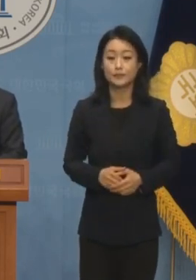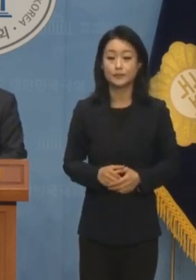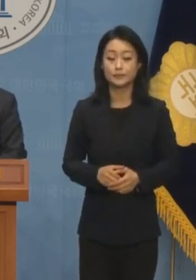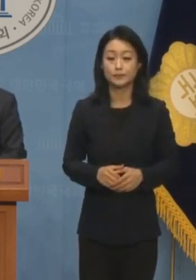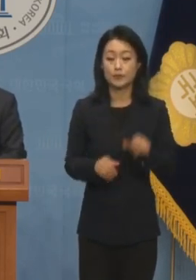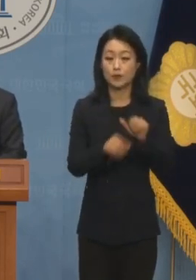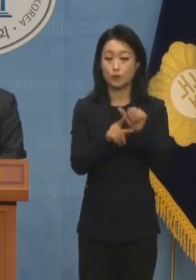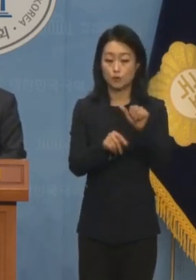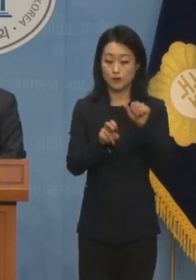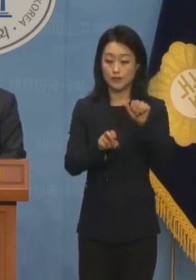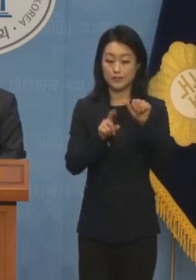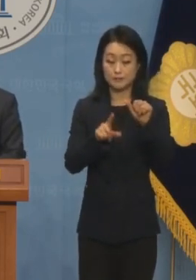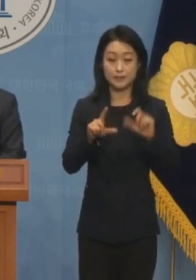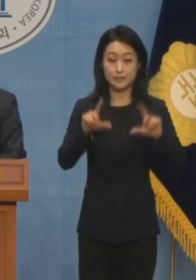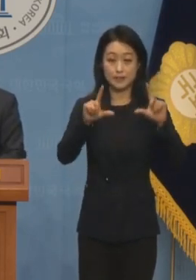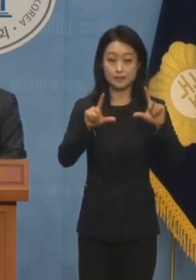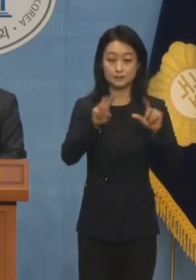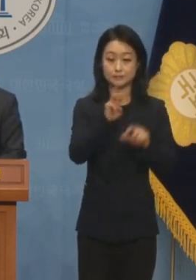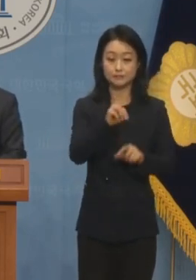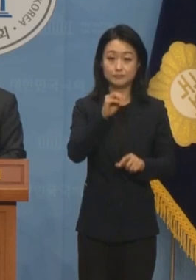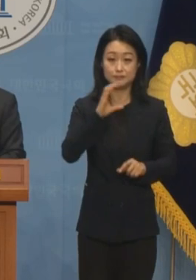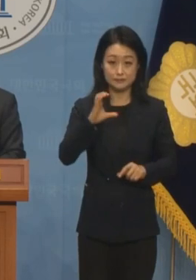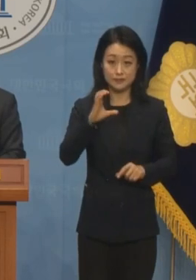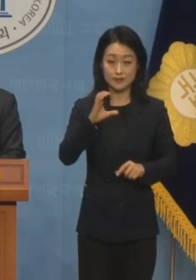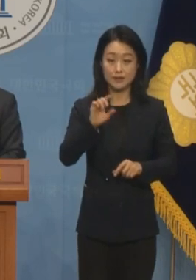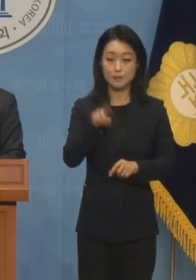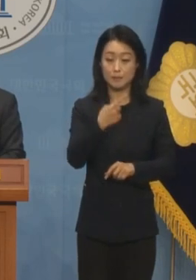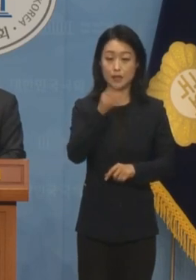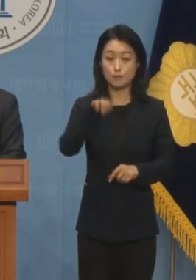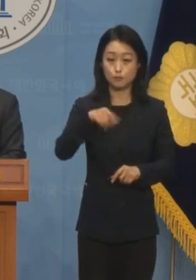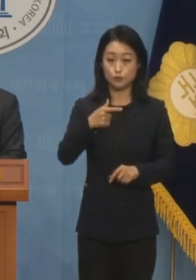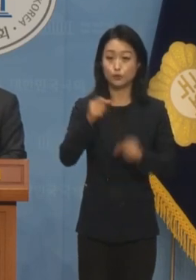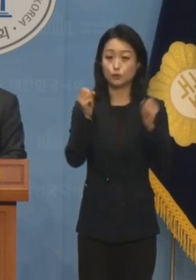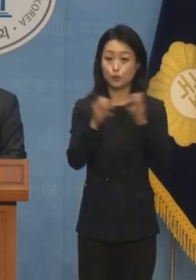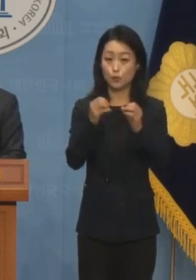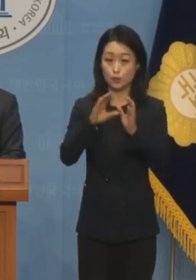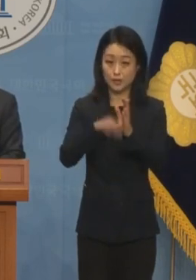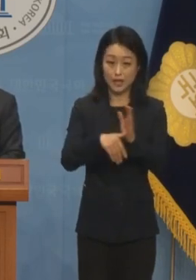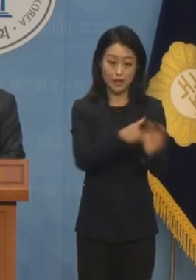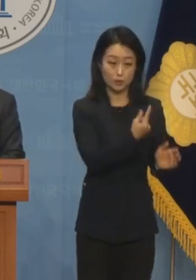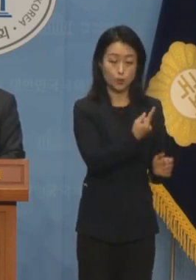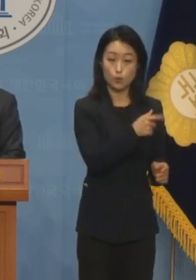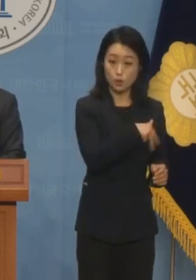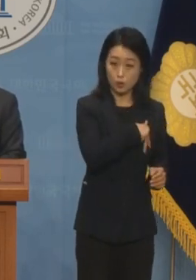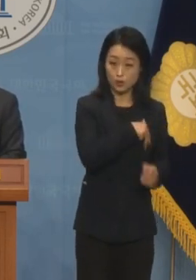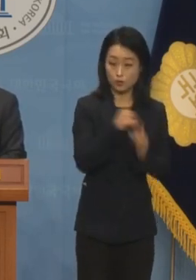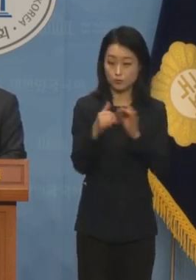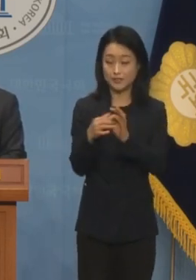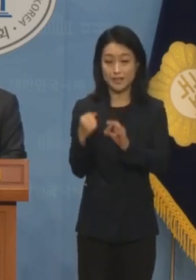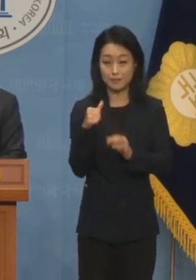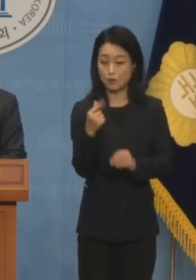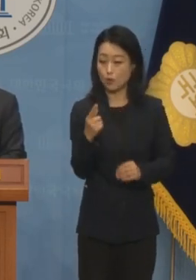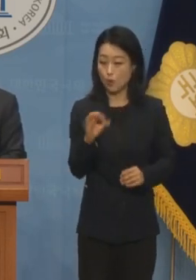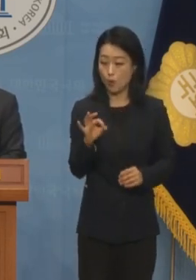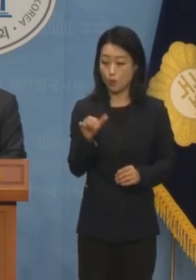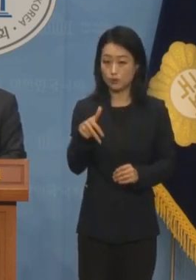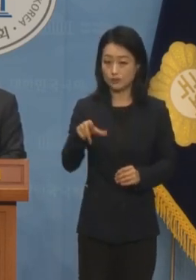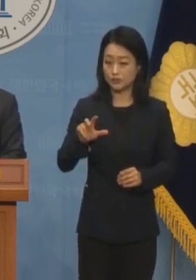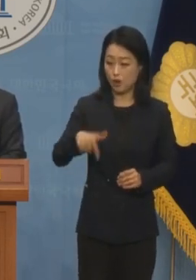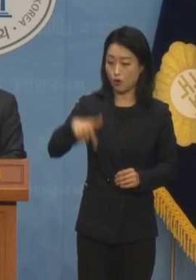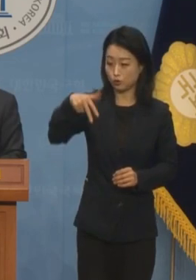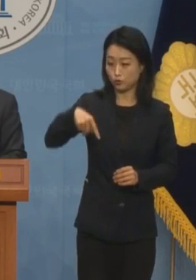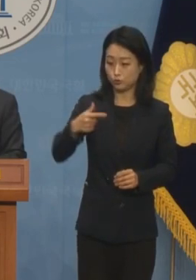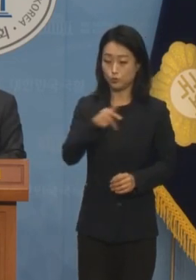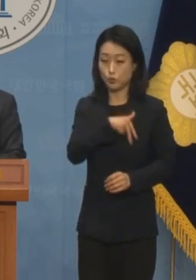지난 5월 21일 MBC 100분 토론회에 나온 민주당 노정면 의원과 국민의힘 홍석준 의원과의